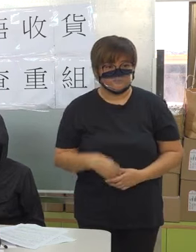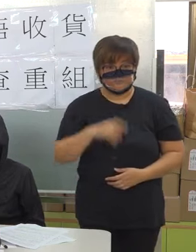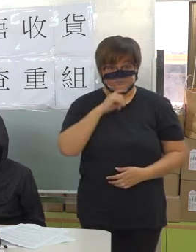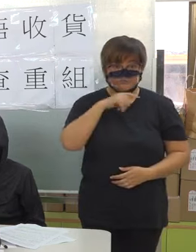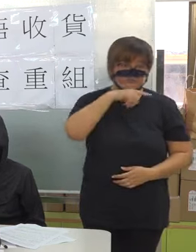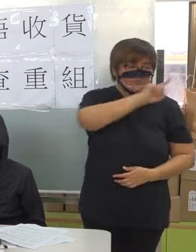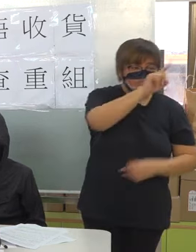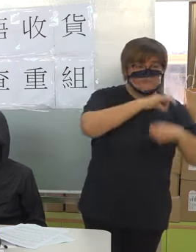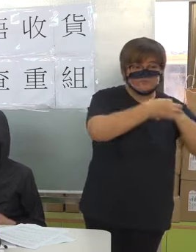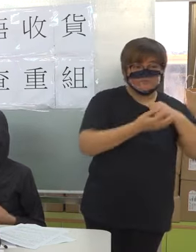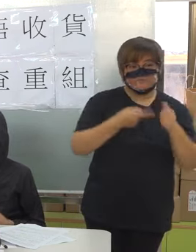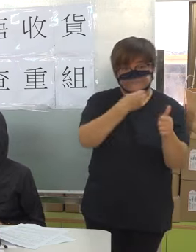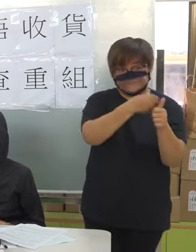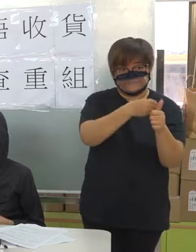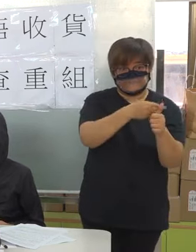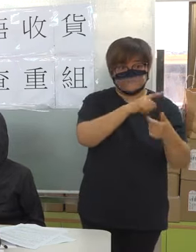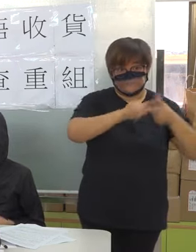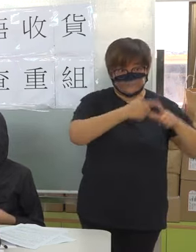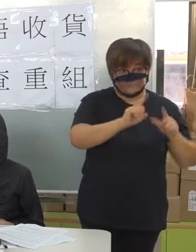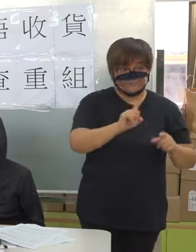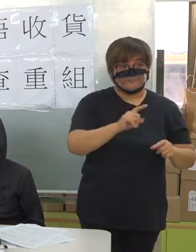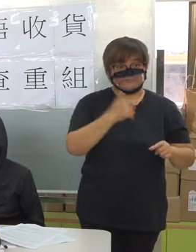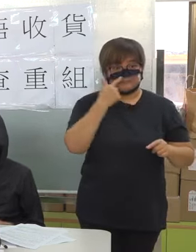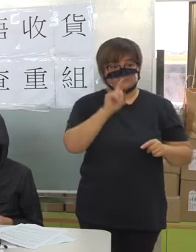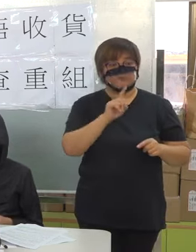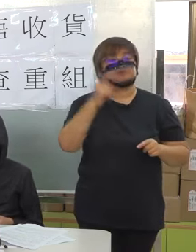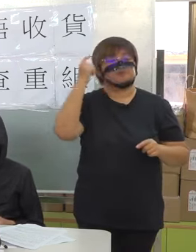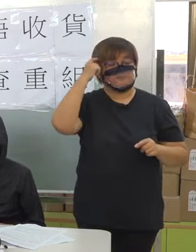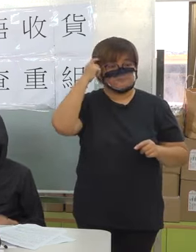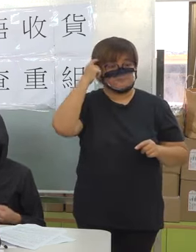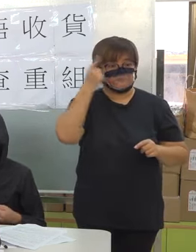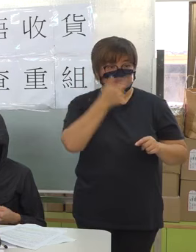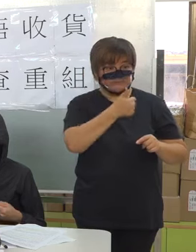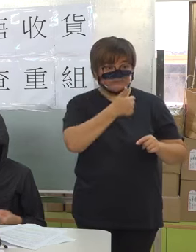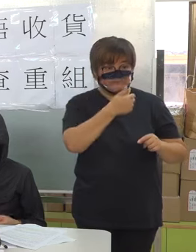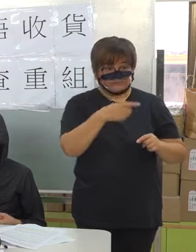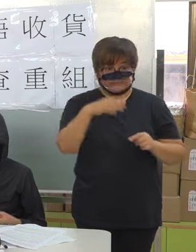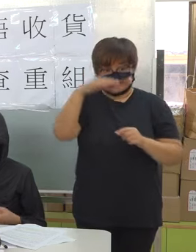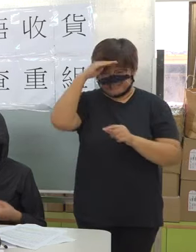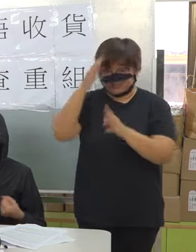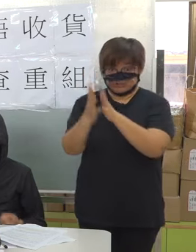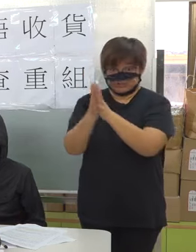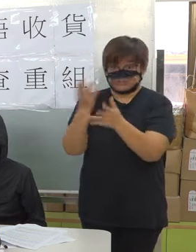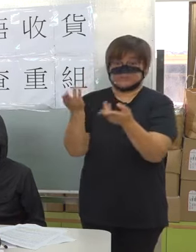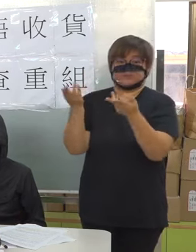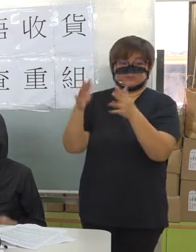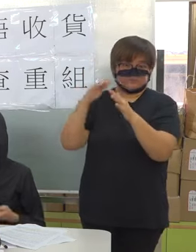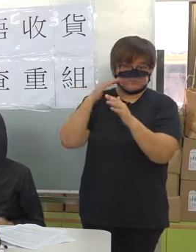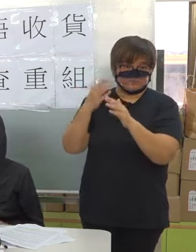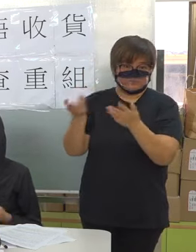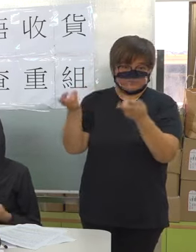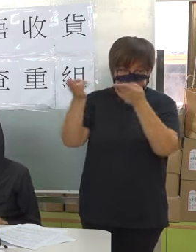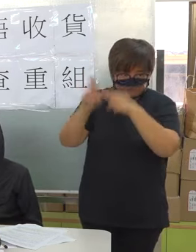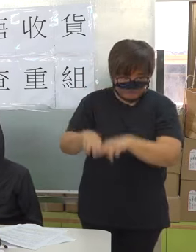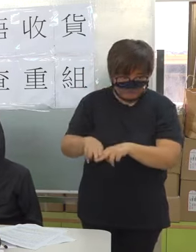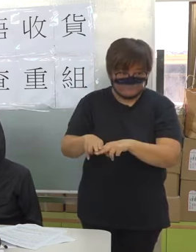訓練的時候，中間是會有一個短暫的真空期，在這個時候其實是除了由其他紀律部隊去暫時